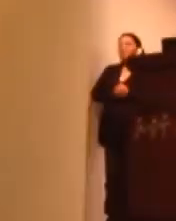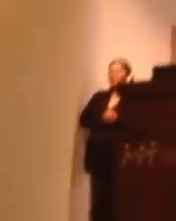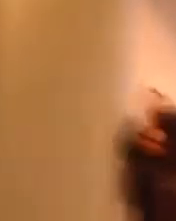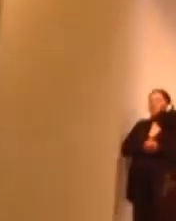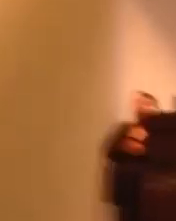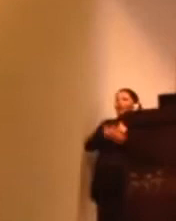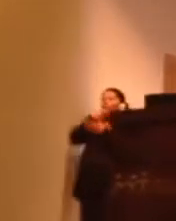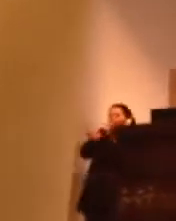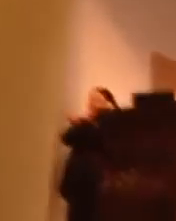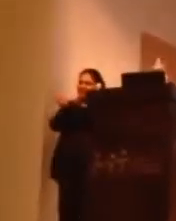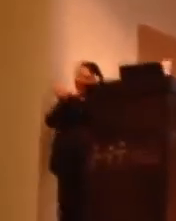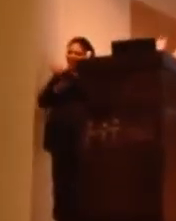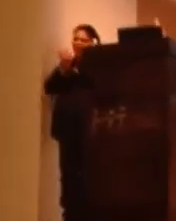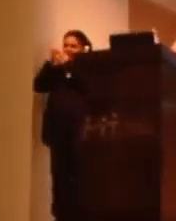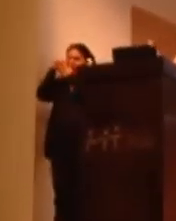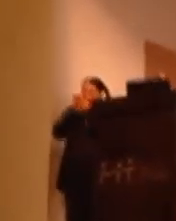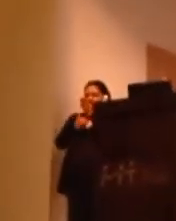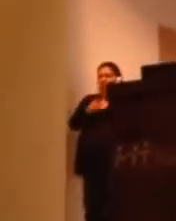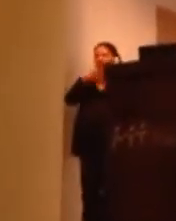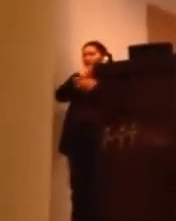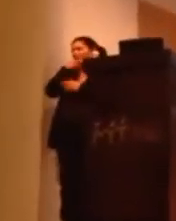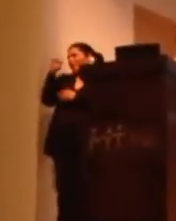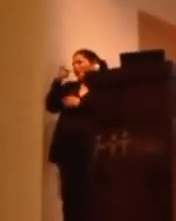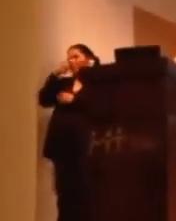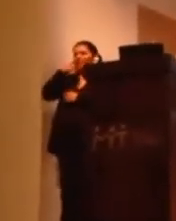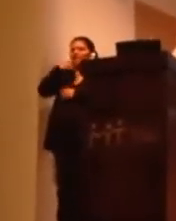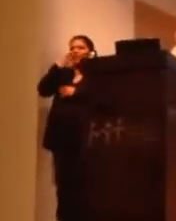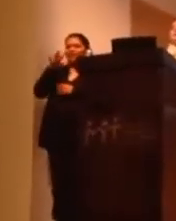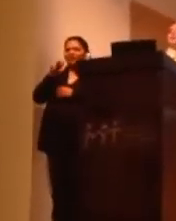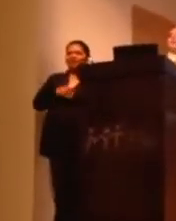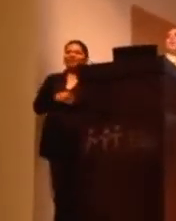Una tardecita que agarro pista ya ando en 210.